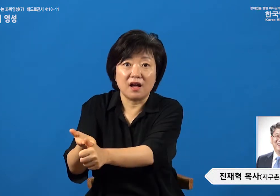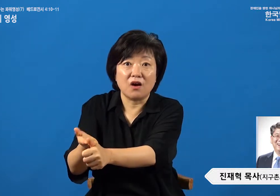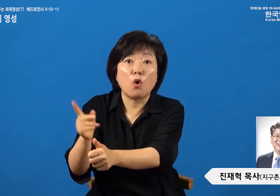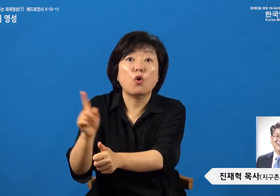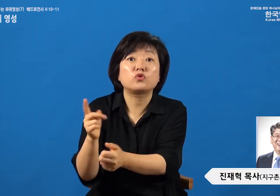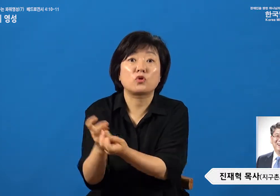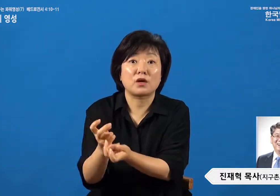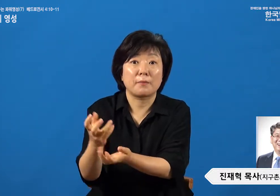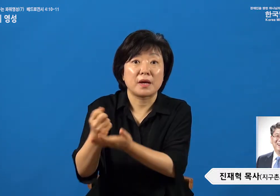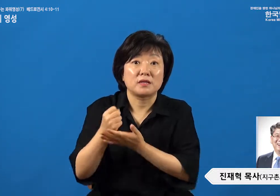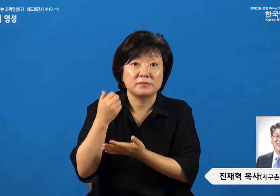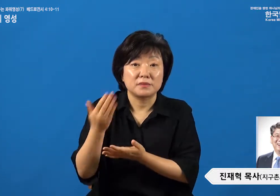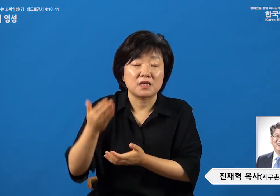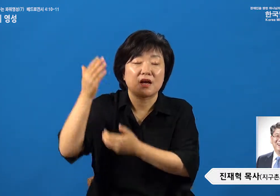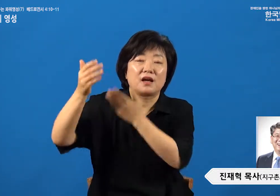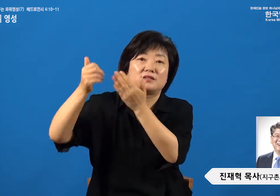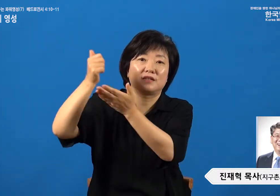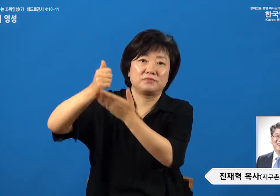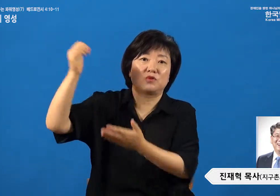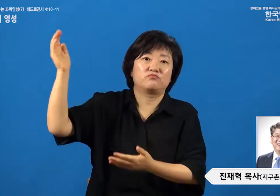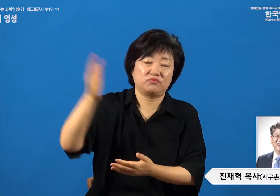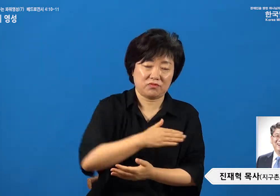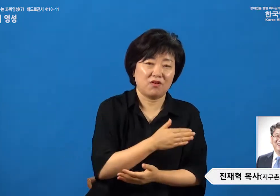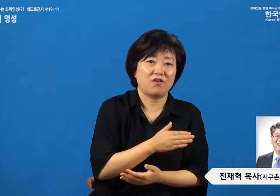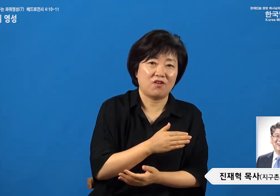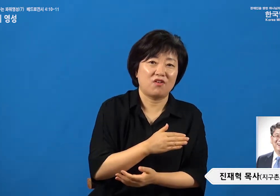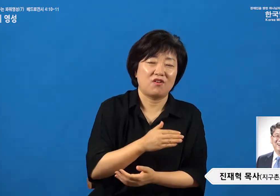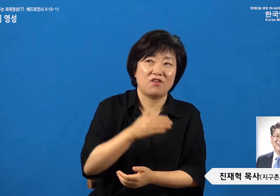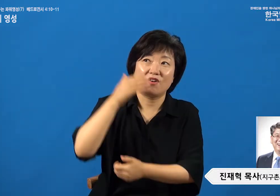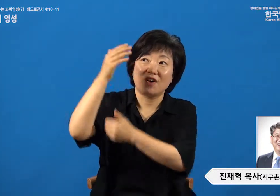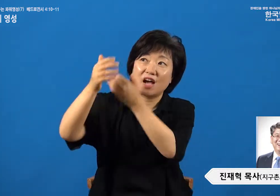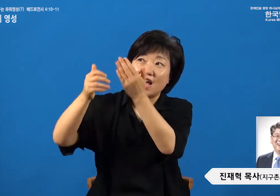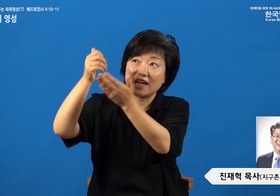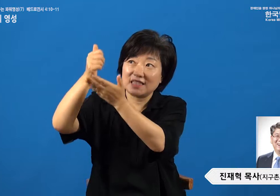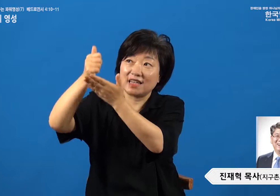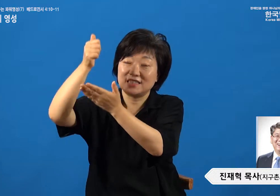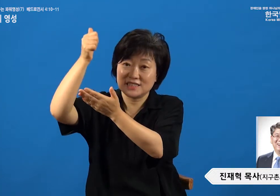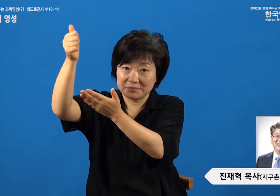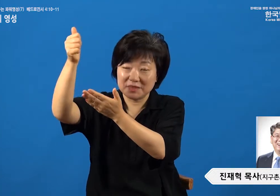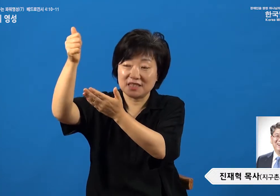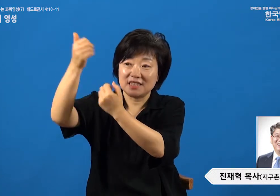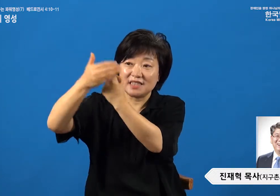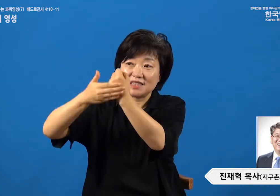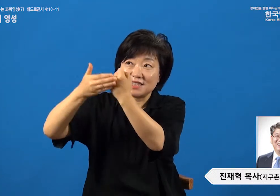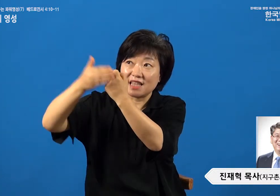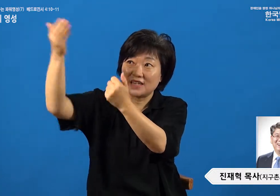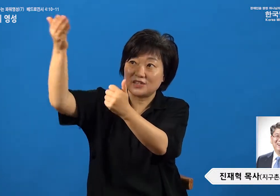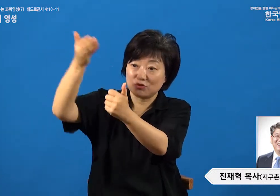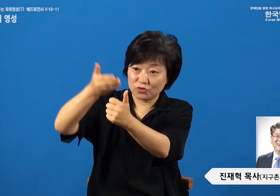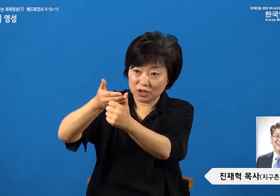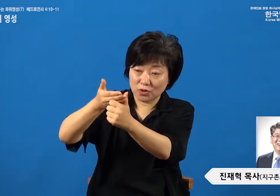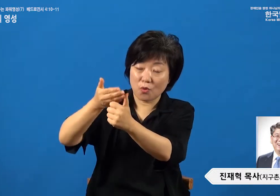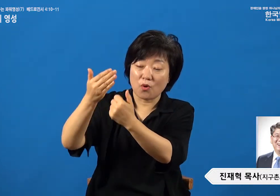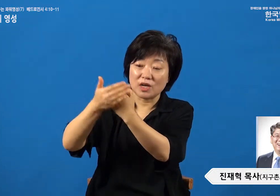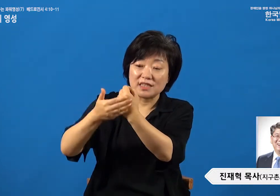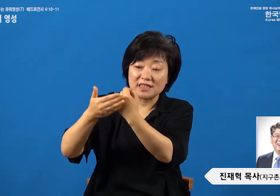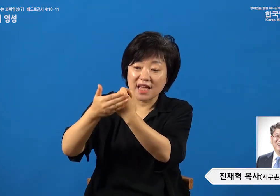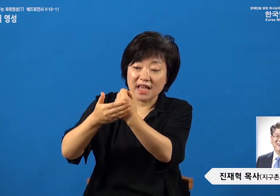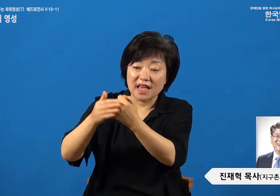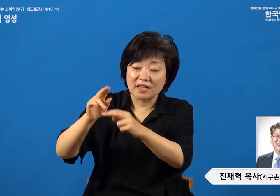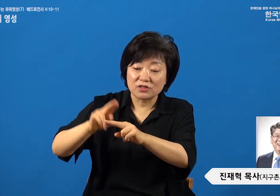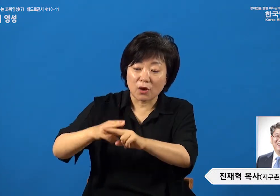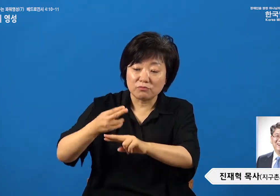어떻게 받았습니까? 하나님께서 우리에게 은혜를 주시고 그 은혜의